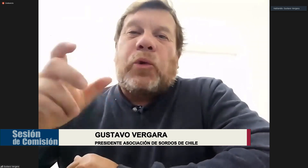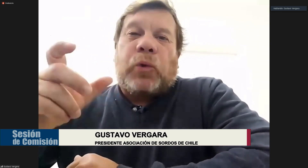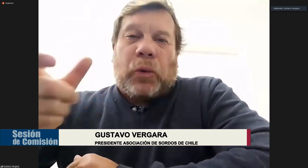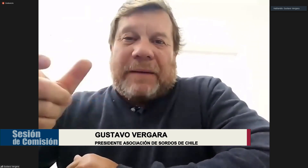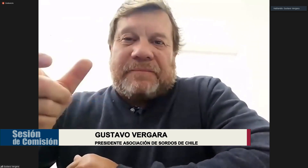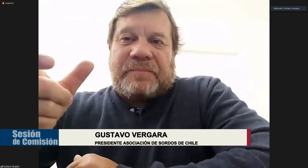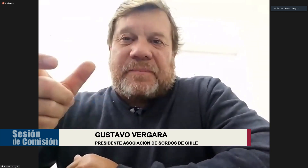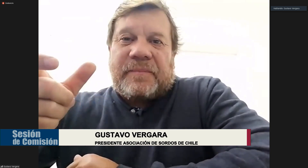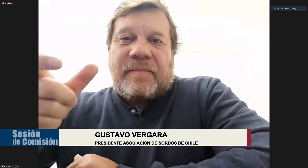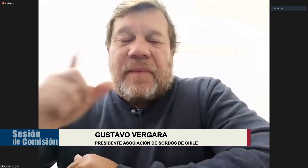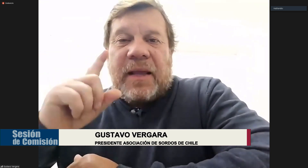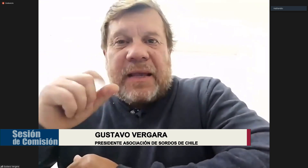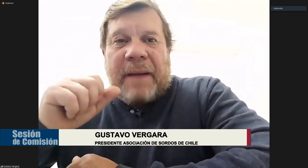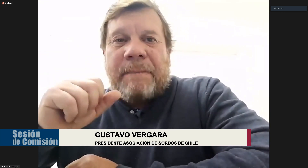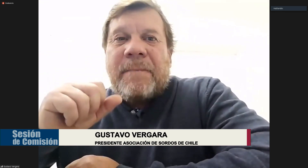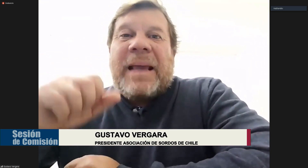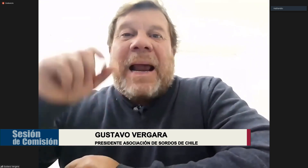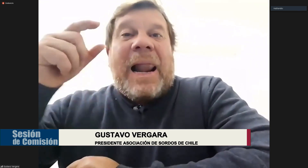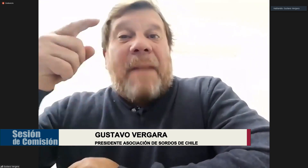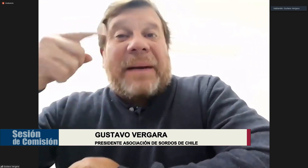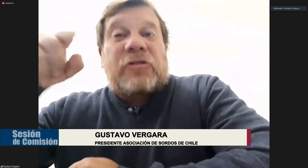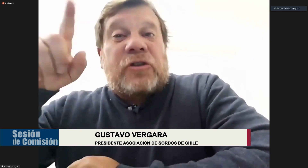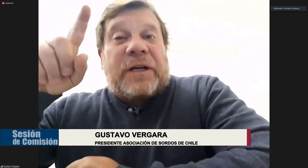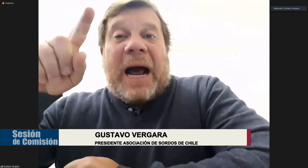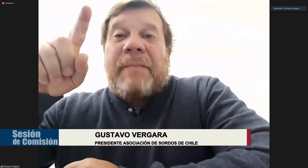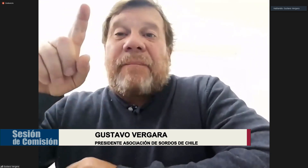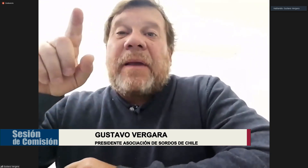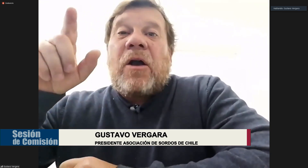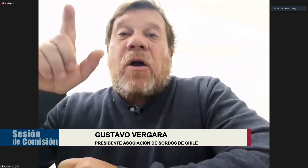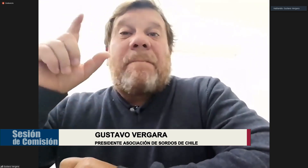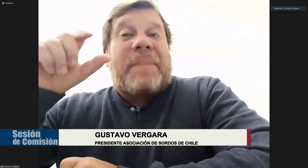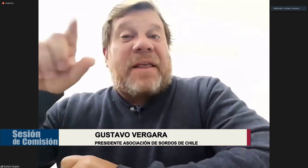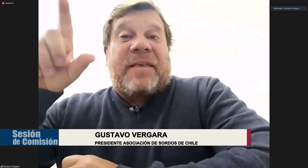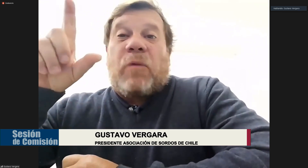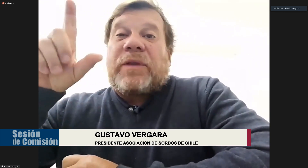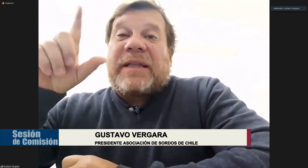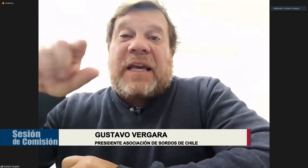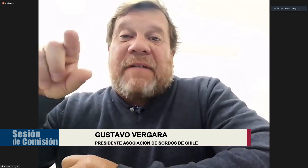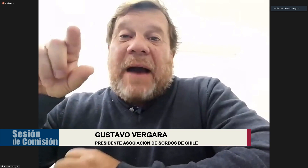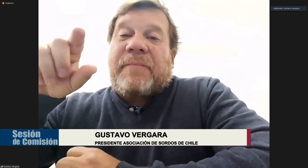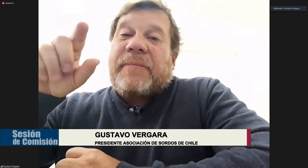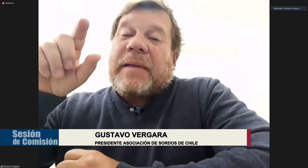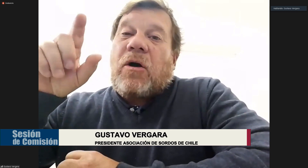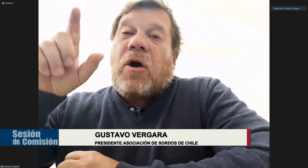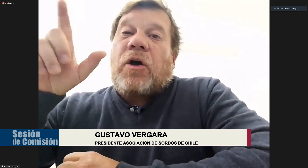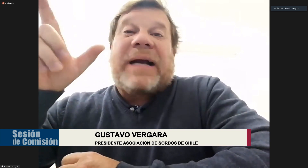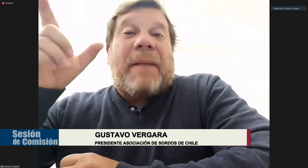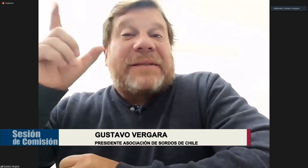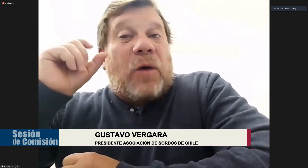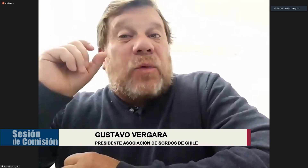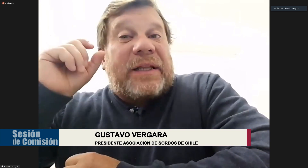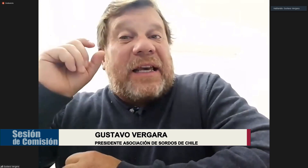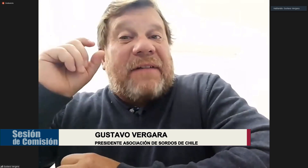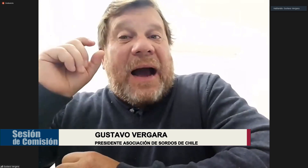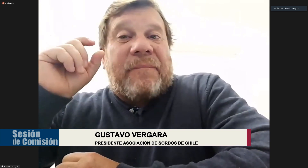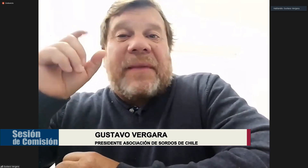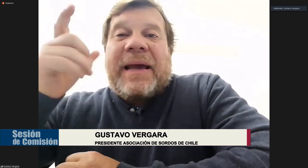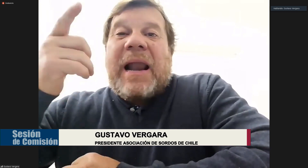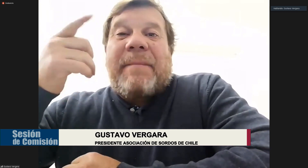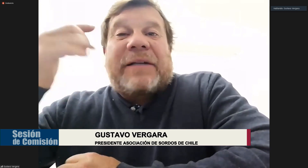cultura. Ya. La persona con pérdida auditiva o discapacidad auditiva, la persona